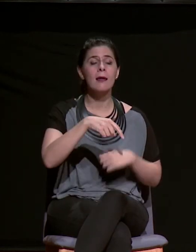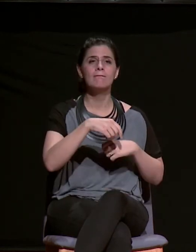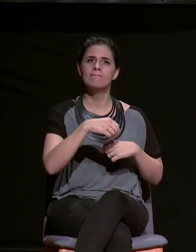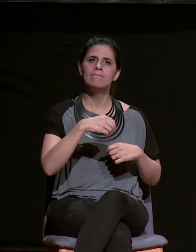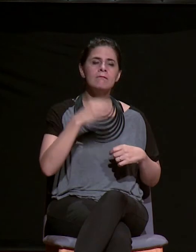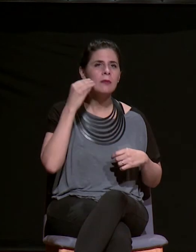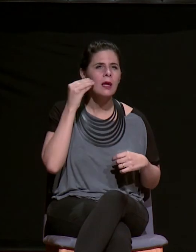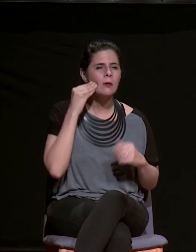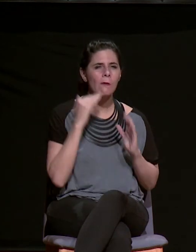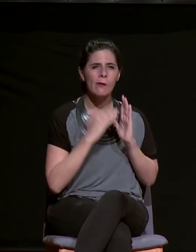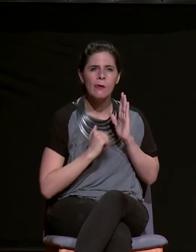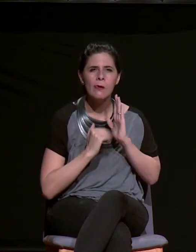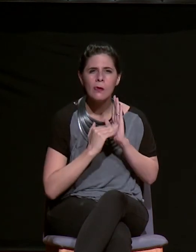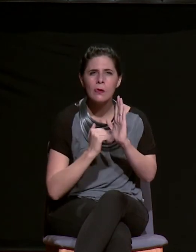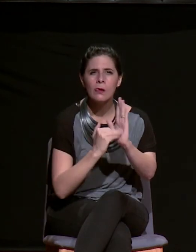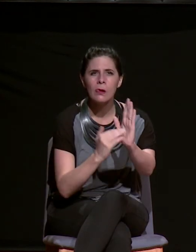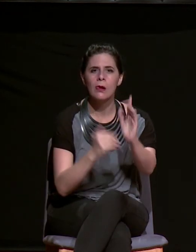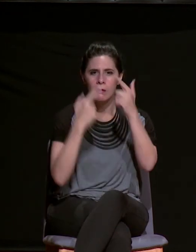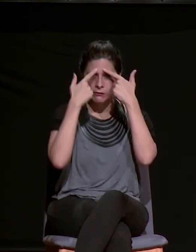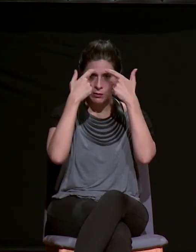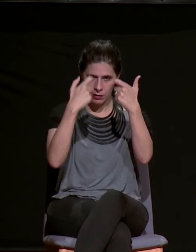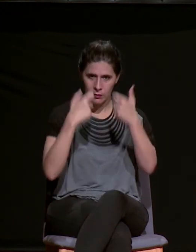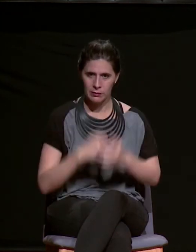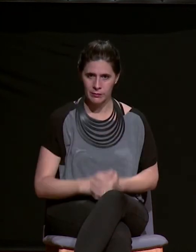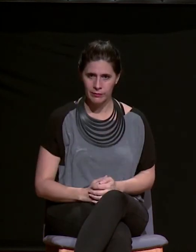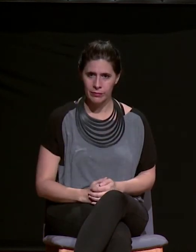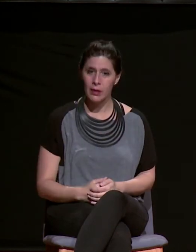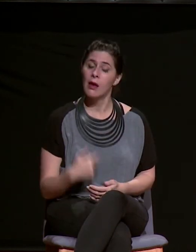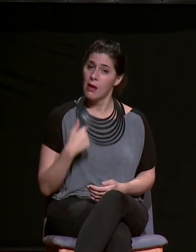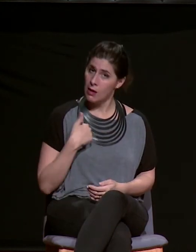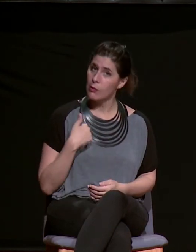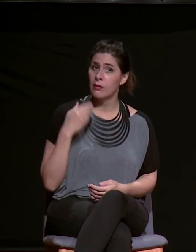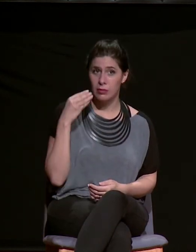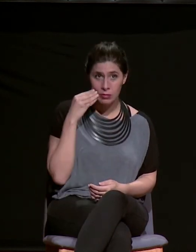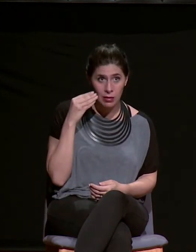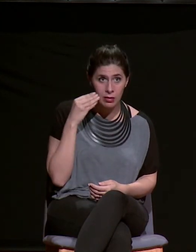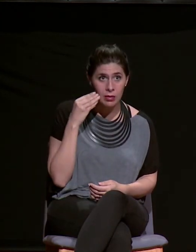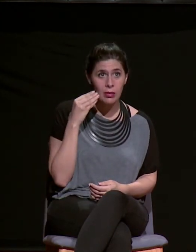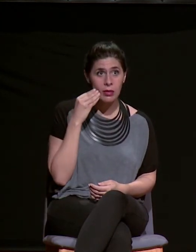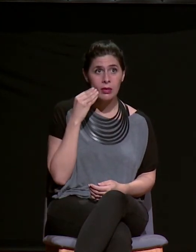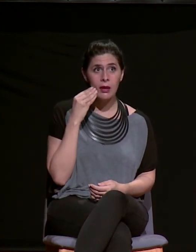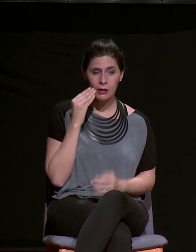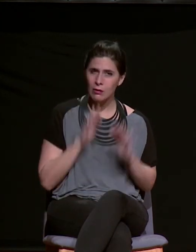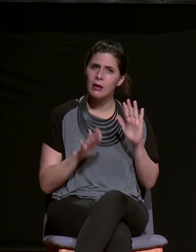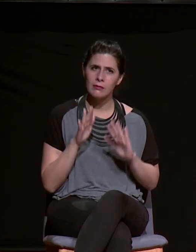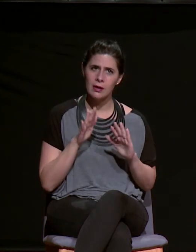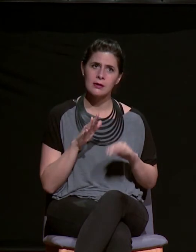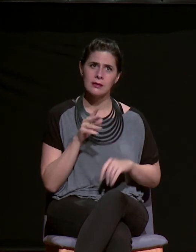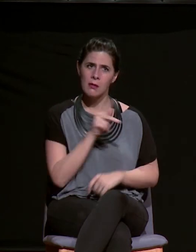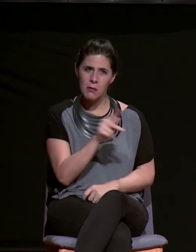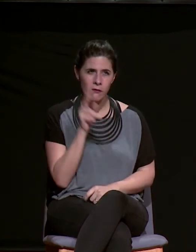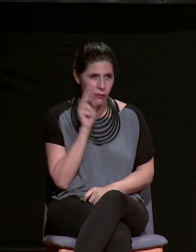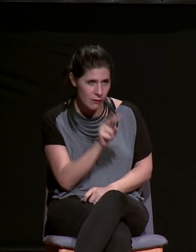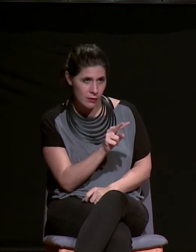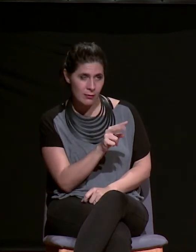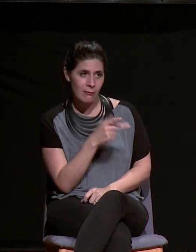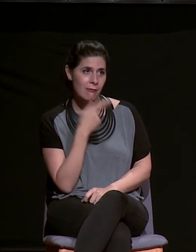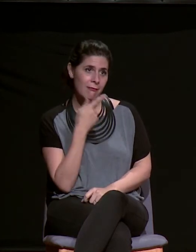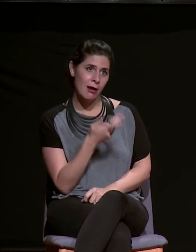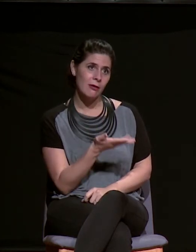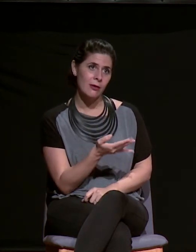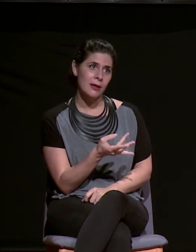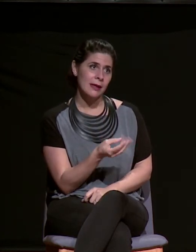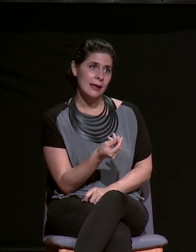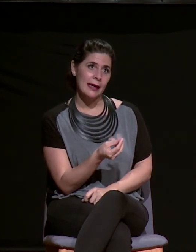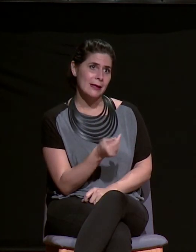tolerante com o comportamento de alguns professores que às vezes não é muito saudável, mas isso não quer dizer que eu sou